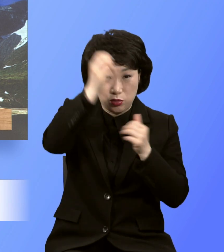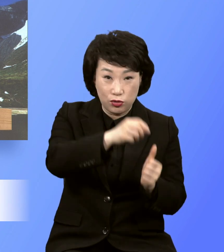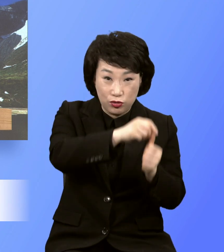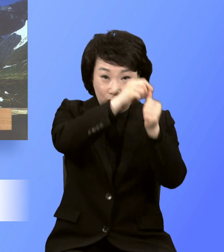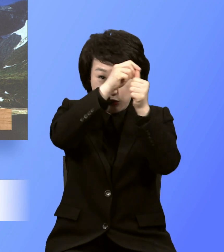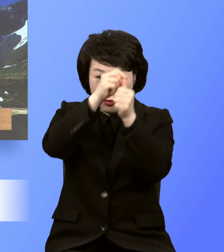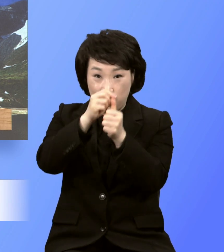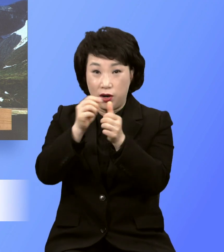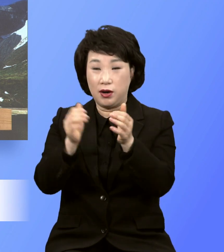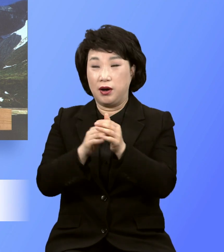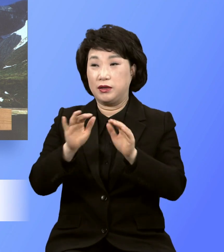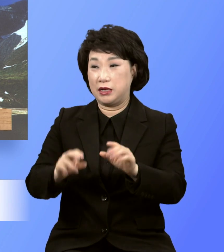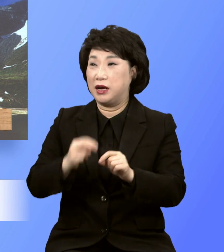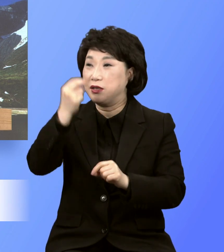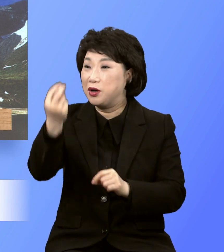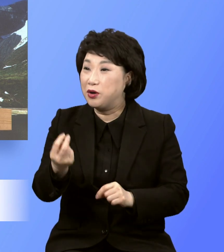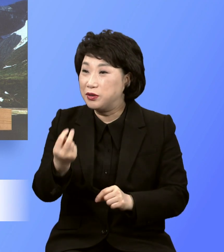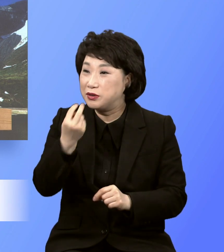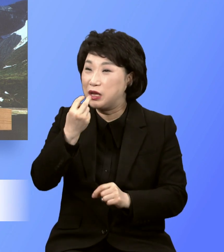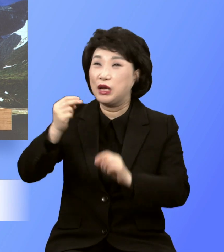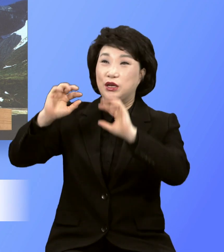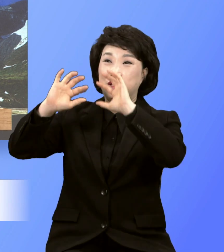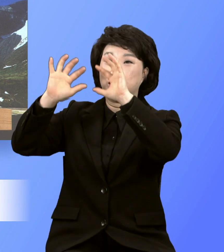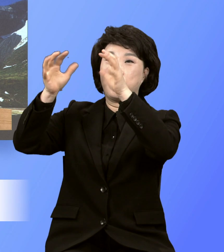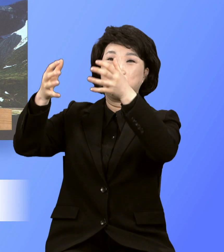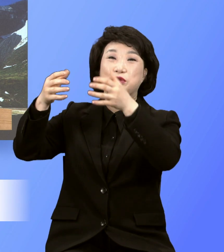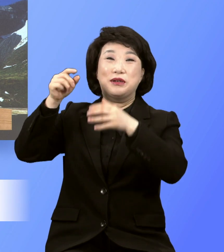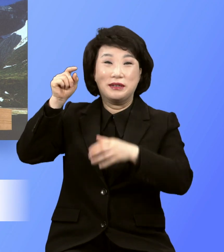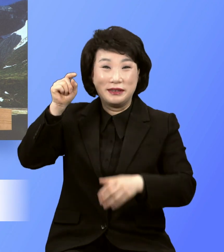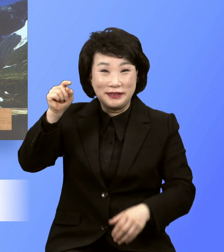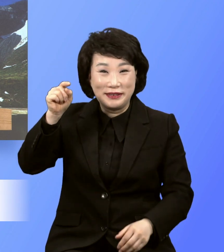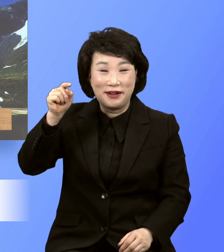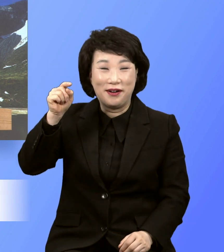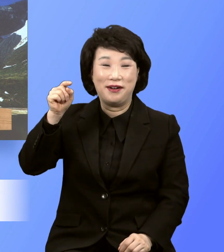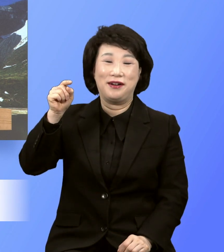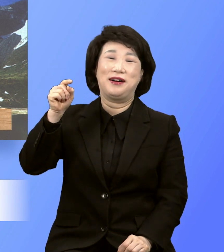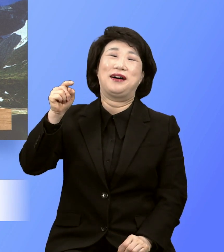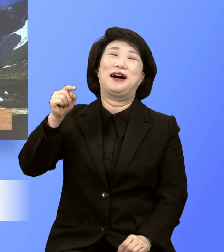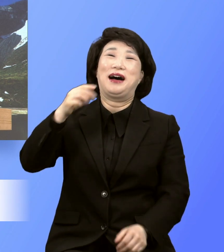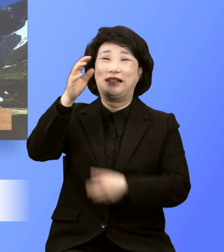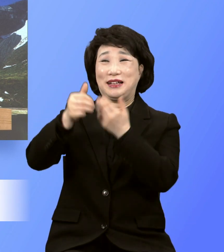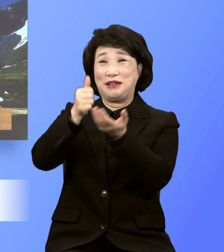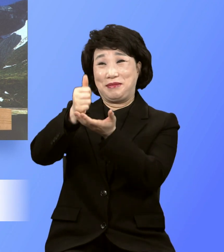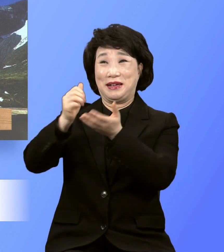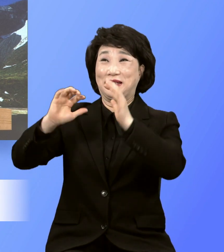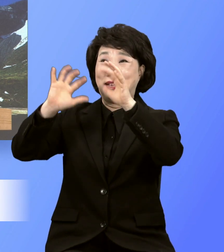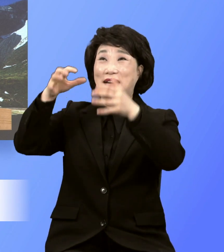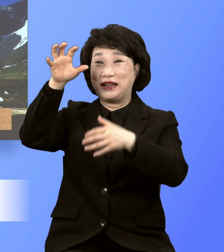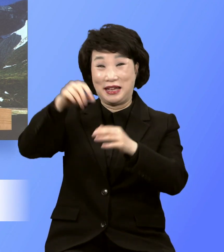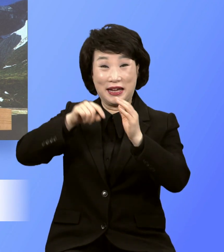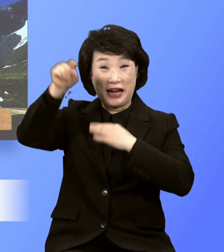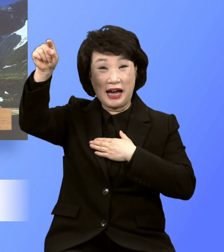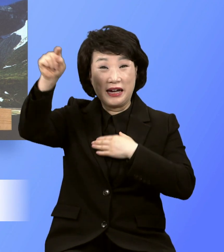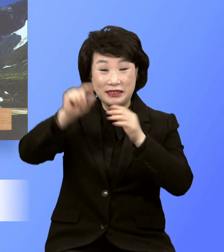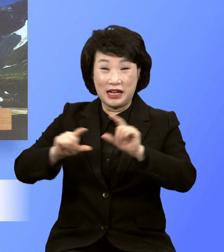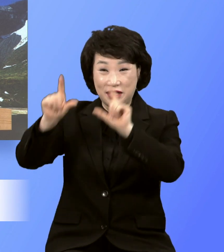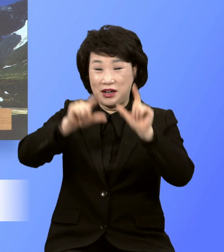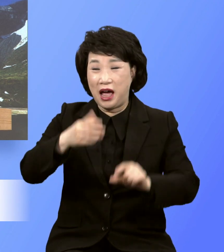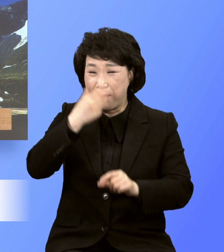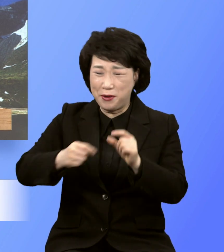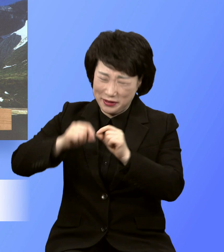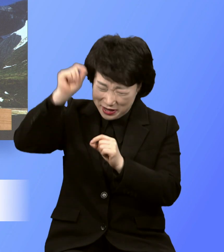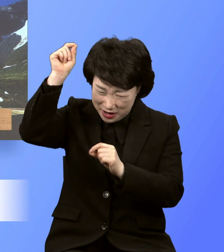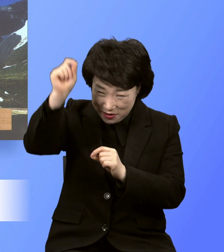구원하여 영생과 천국이라고는 하나님의 나라에서 영원히